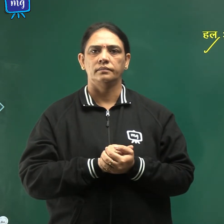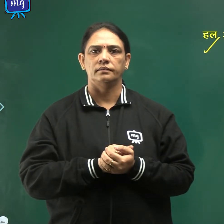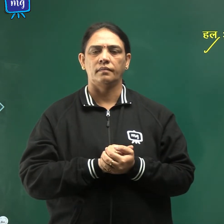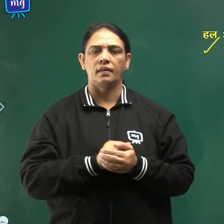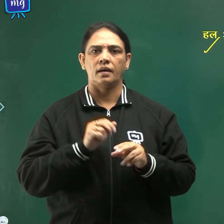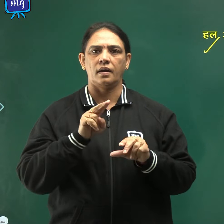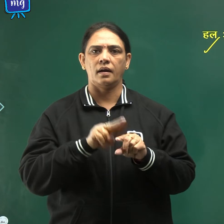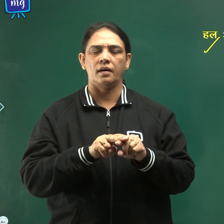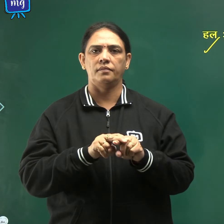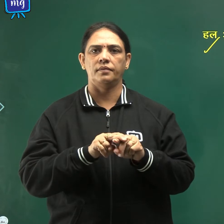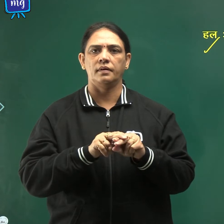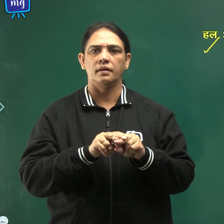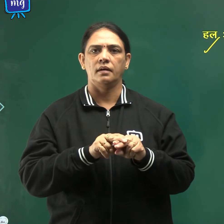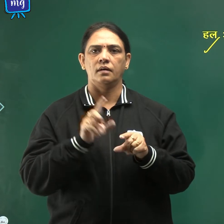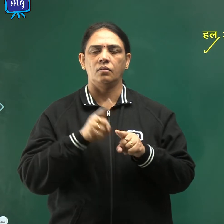fx